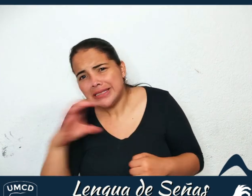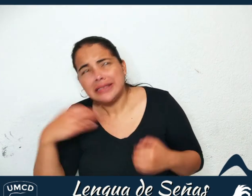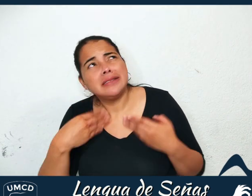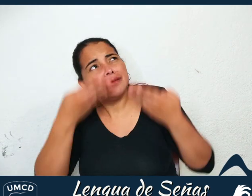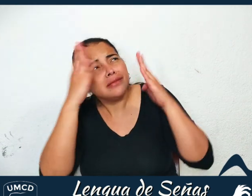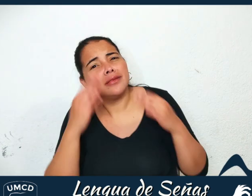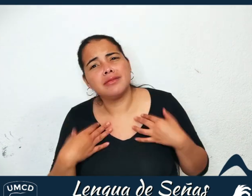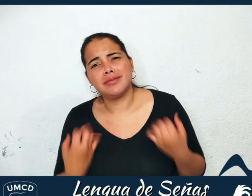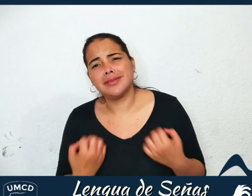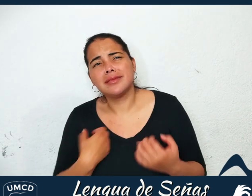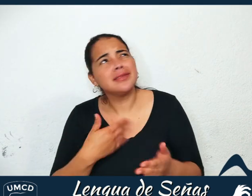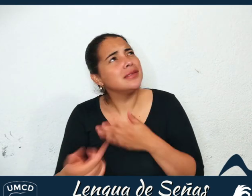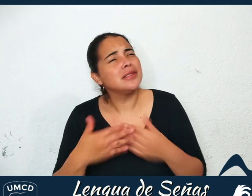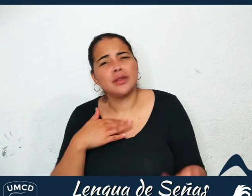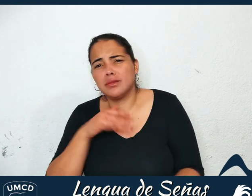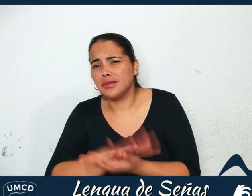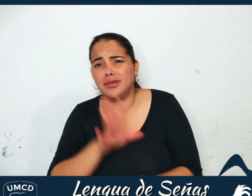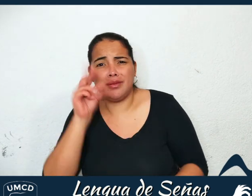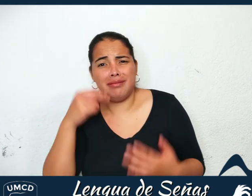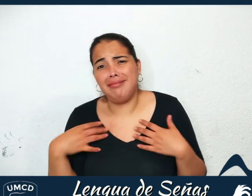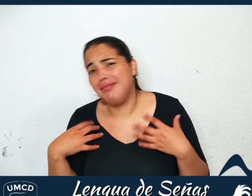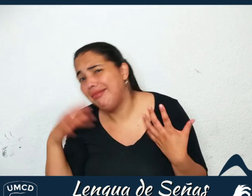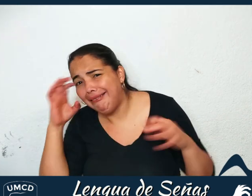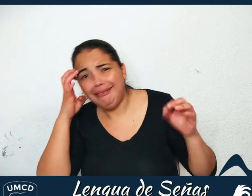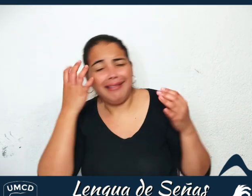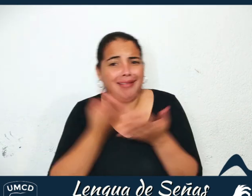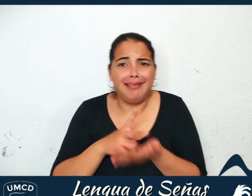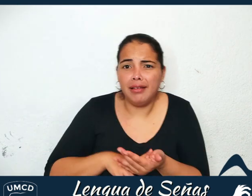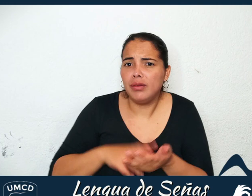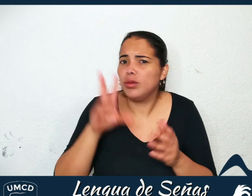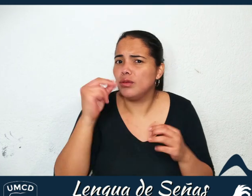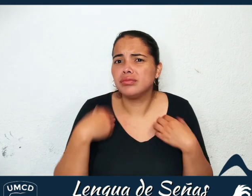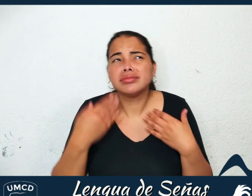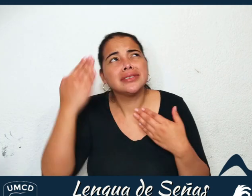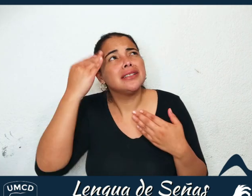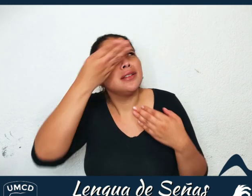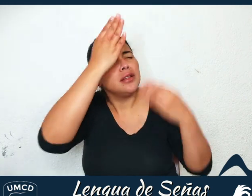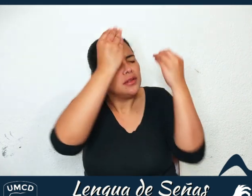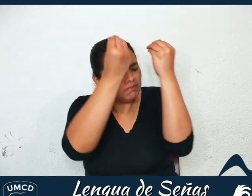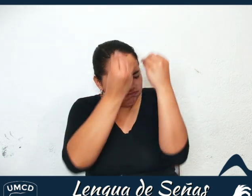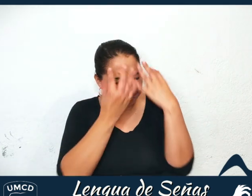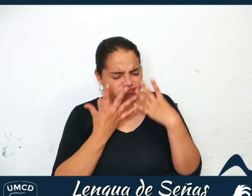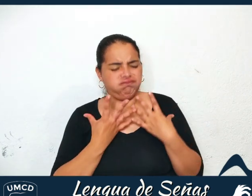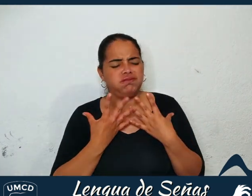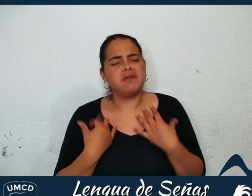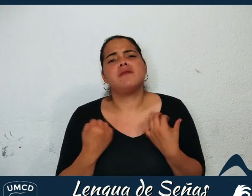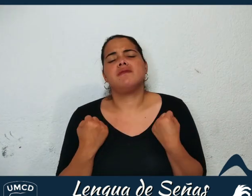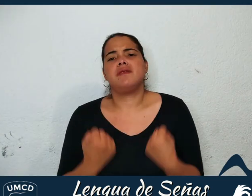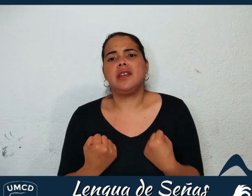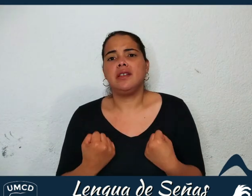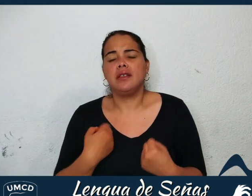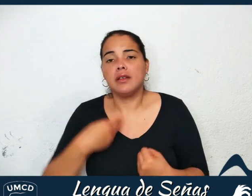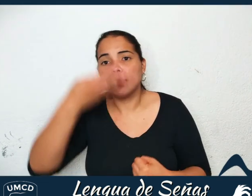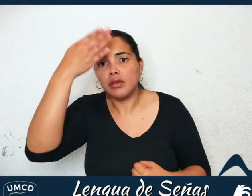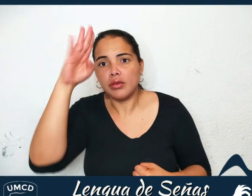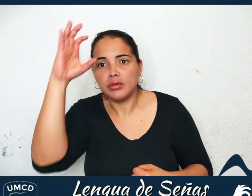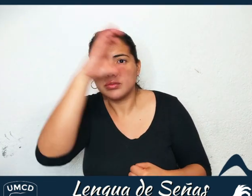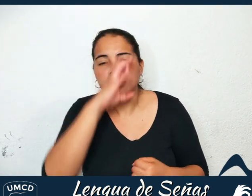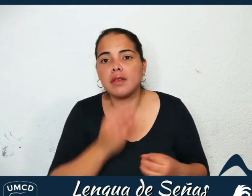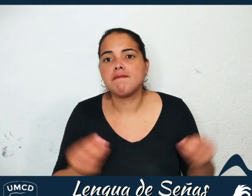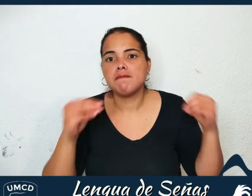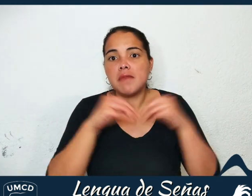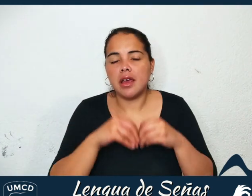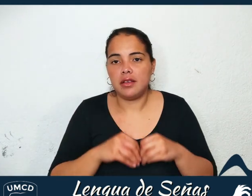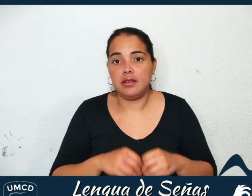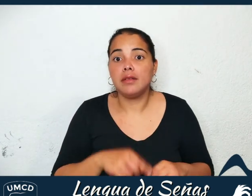para que él mismo experimentara el poder de Dios obrando en su vida. Y por último, como nos